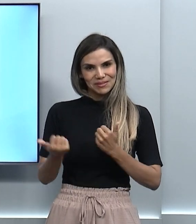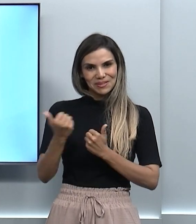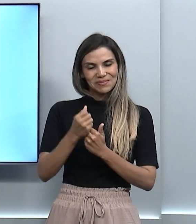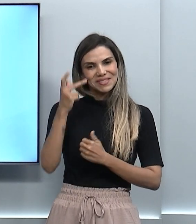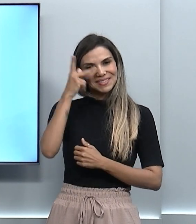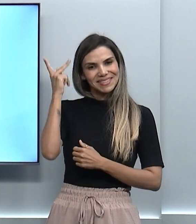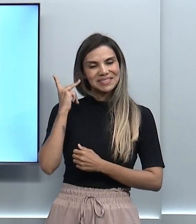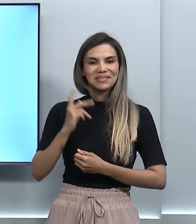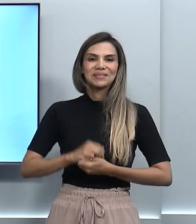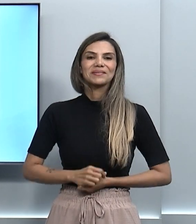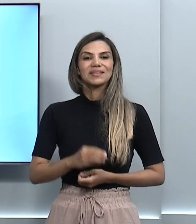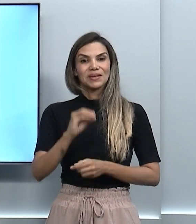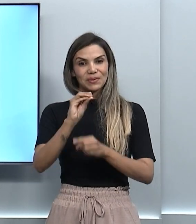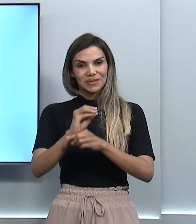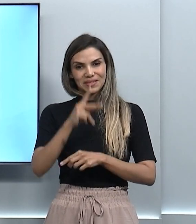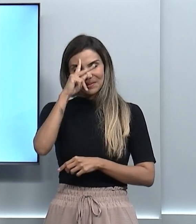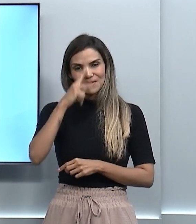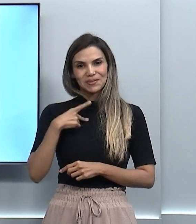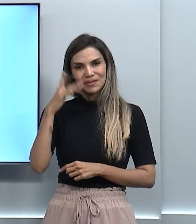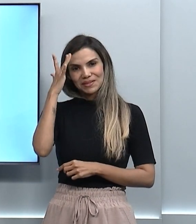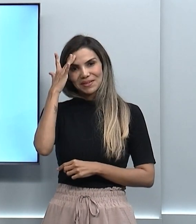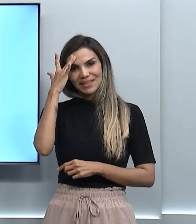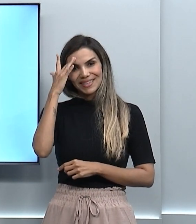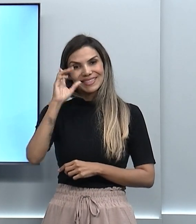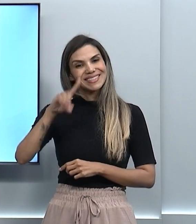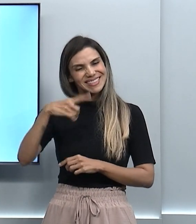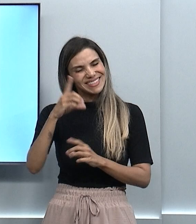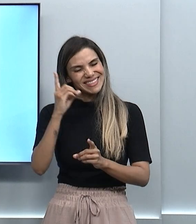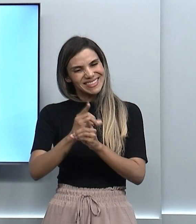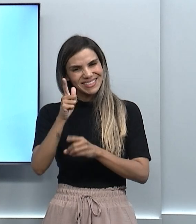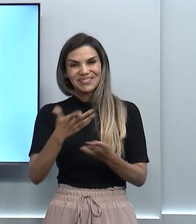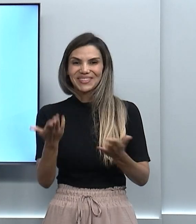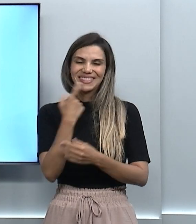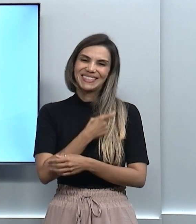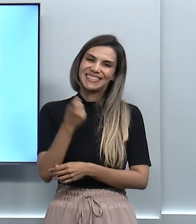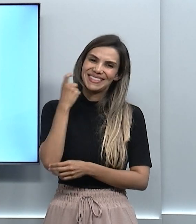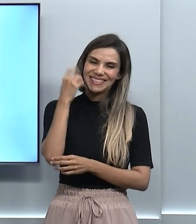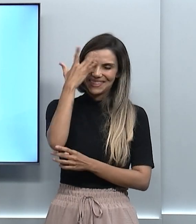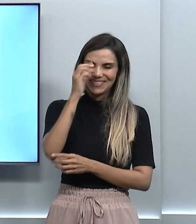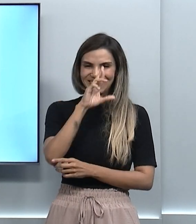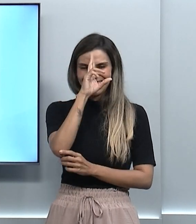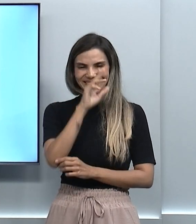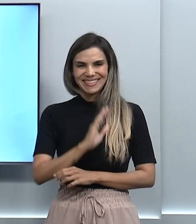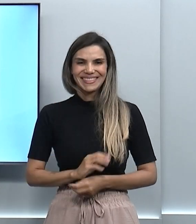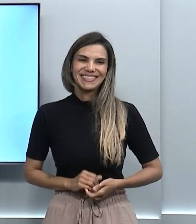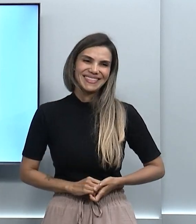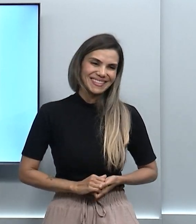Camila, viu? Se cuida, até amanhã. Até mais, hoje é sexta. Até mais.